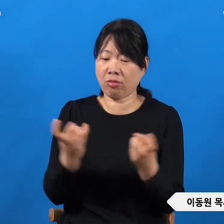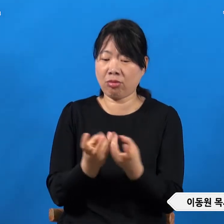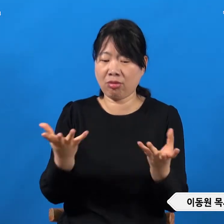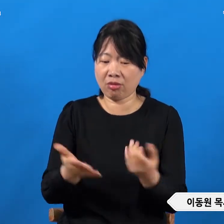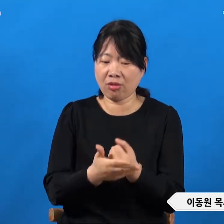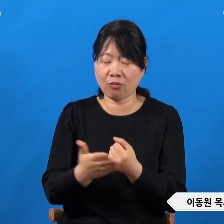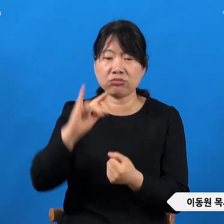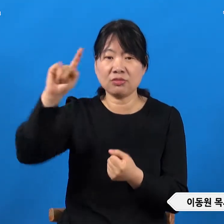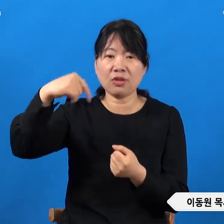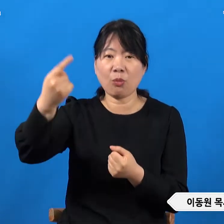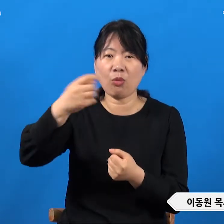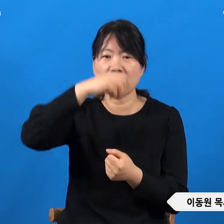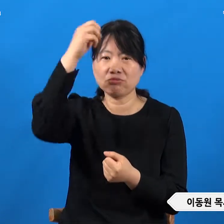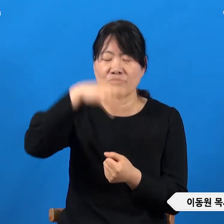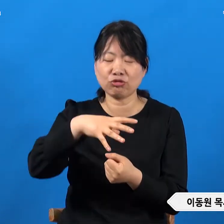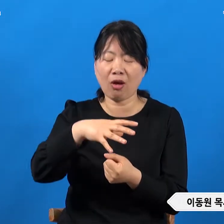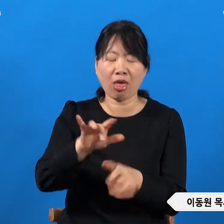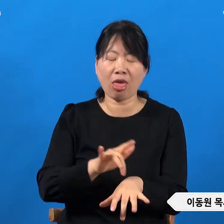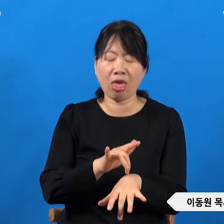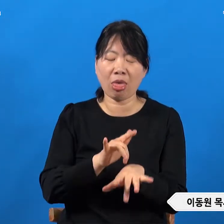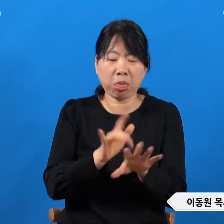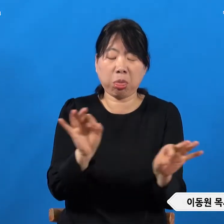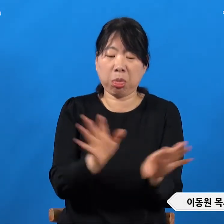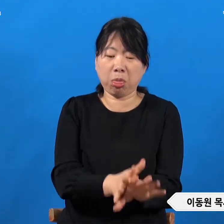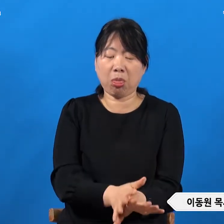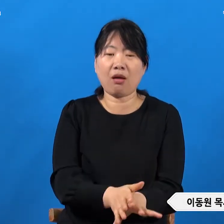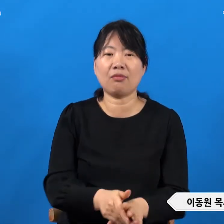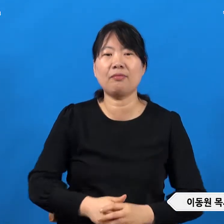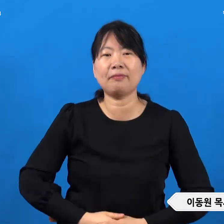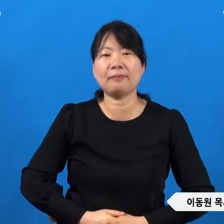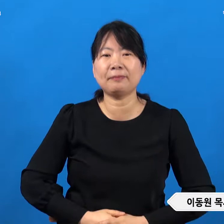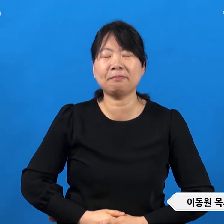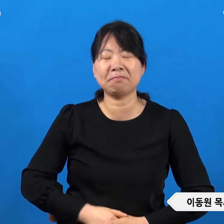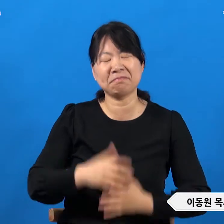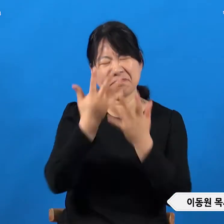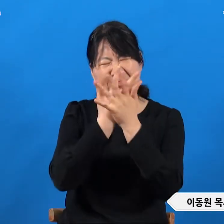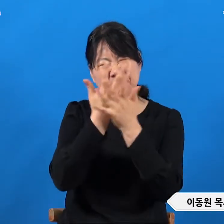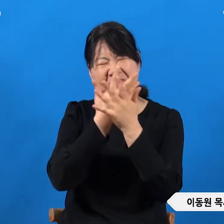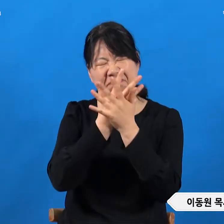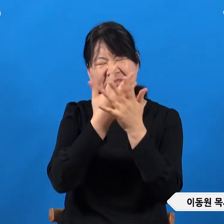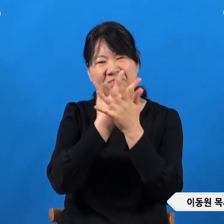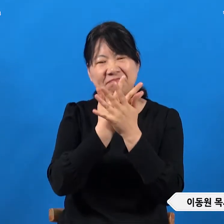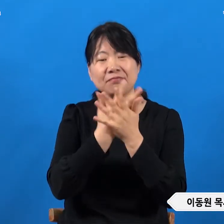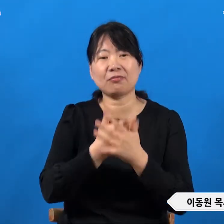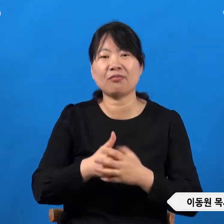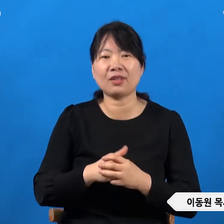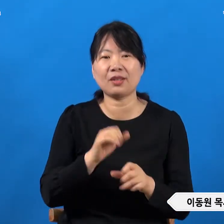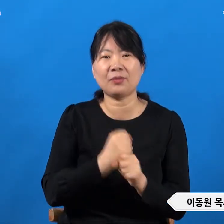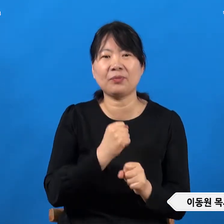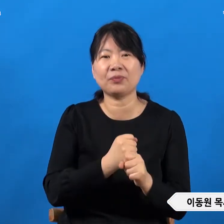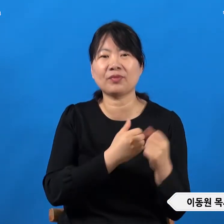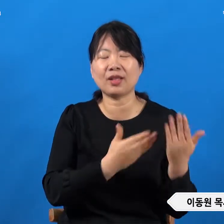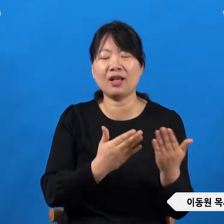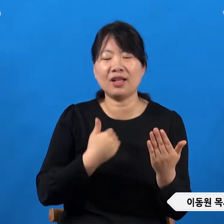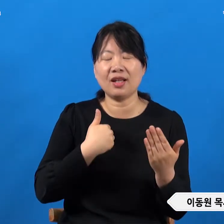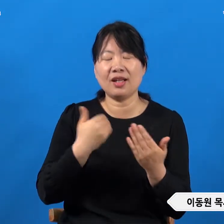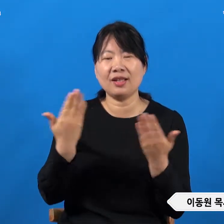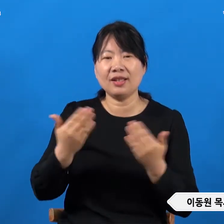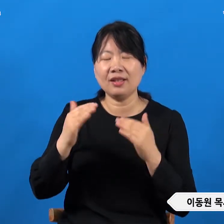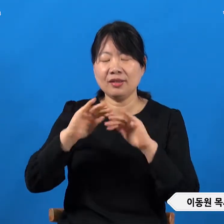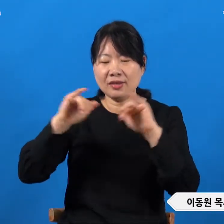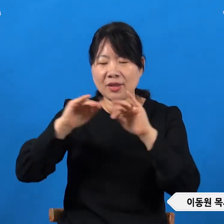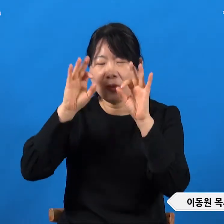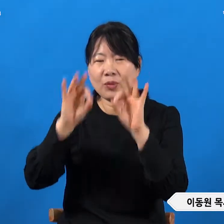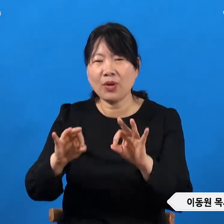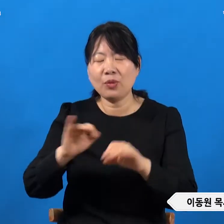없으니까 그 다음은 그것이 용두사미가 되도록 하는 것입니다. 흐지부지 되도록 이 사역 속에 개입해서